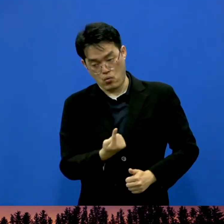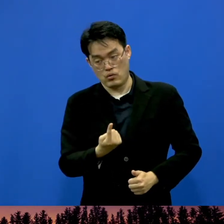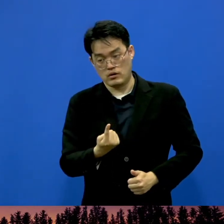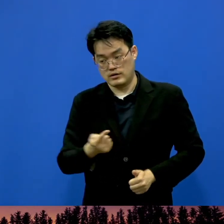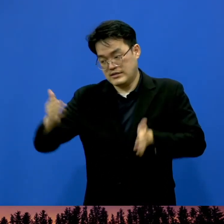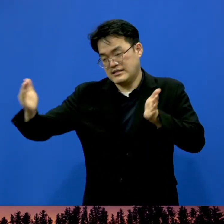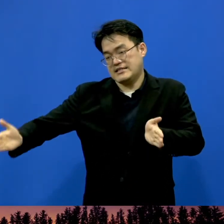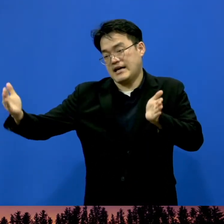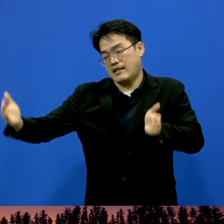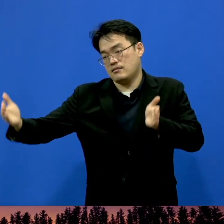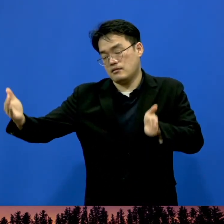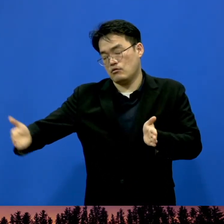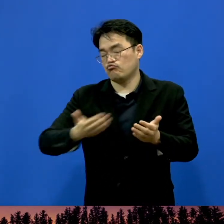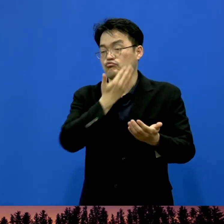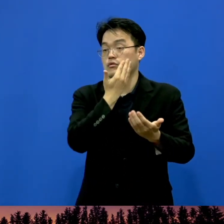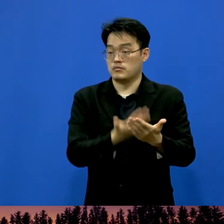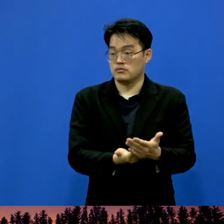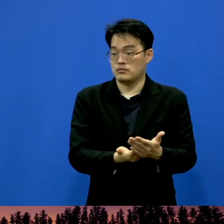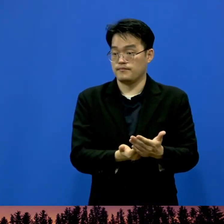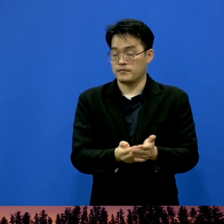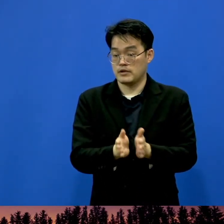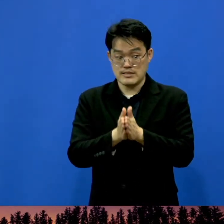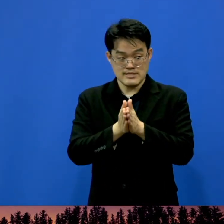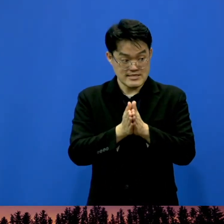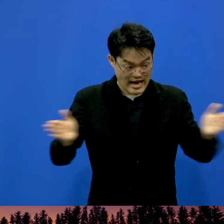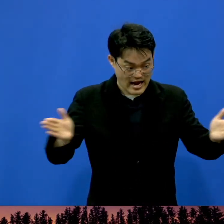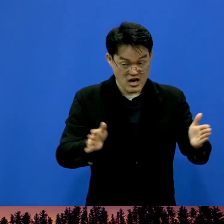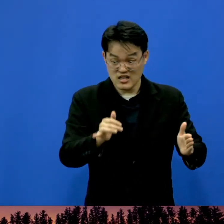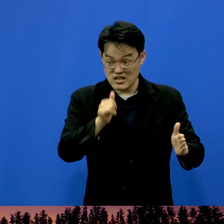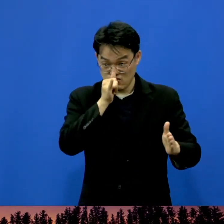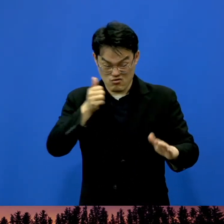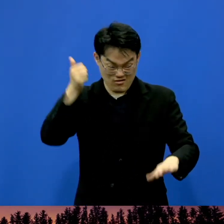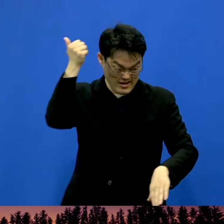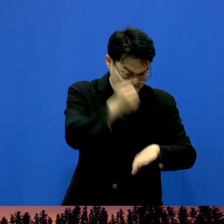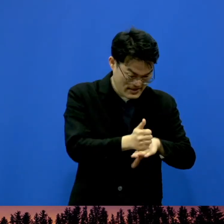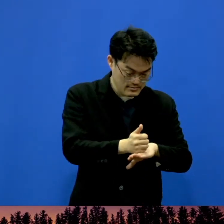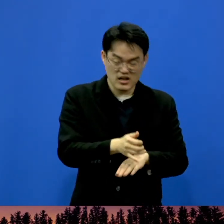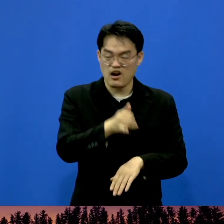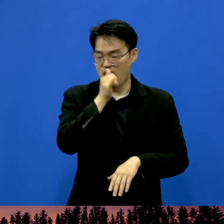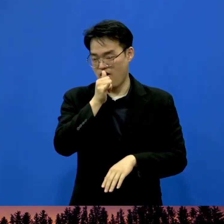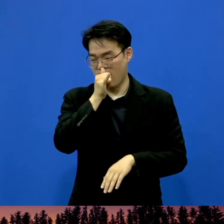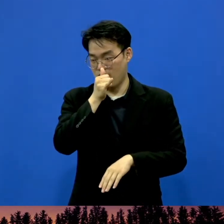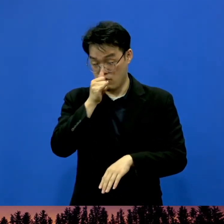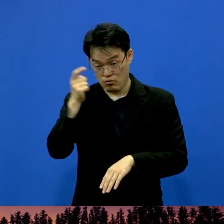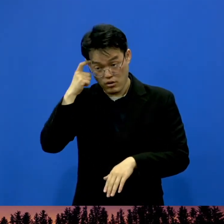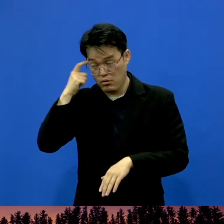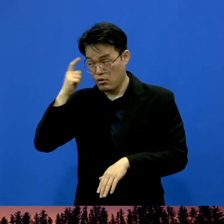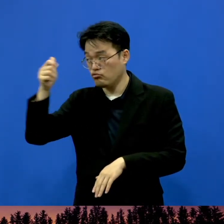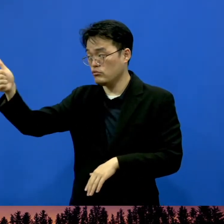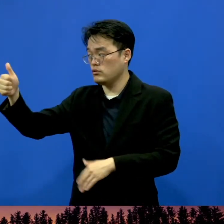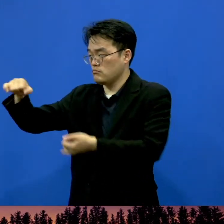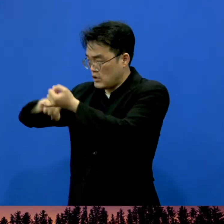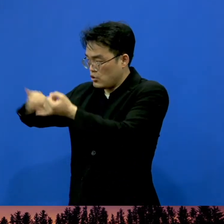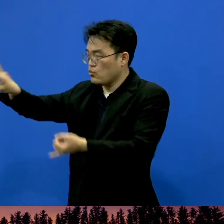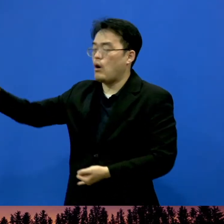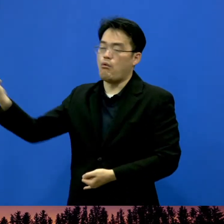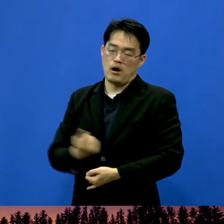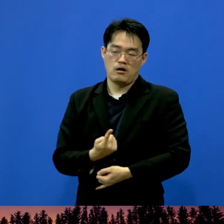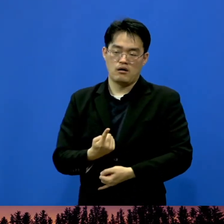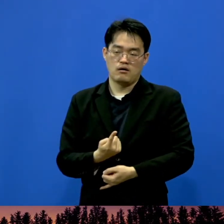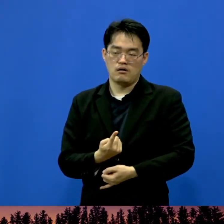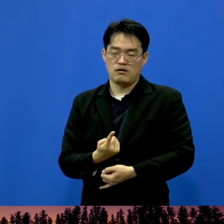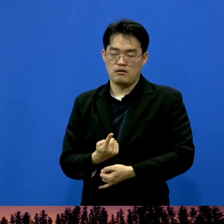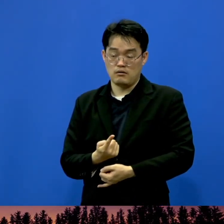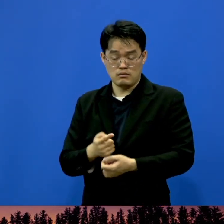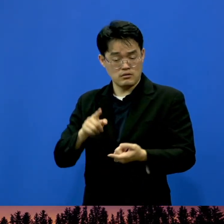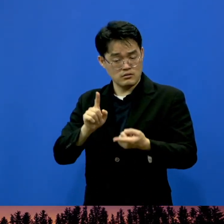그죠? 그러니까 시작하는 시간이 있고 마감하는 시간이 있다는 거. 주인이 반드시 돌아오는 거거든요. 이게 종말론적인